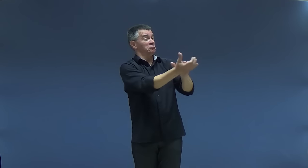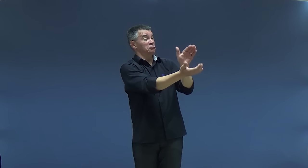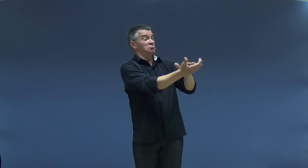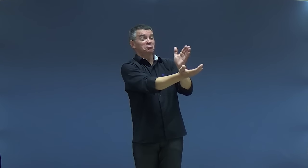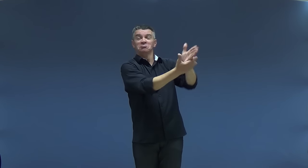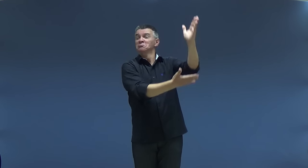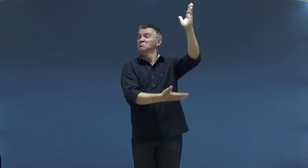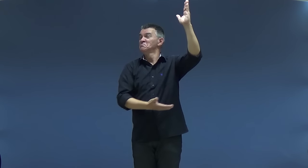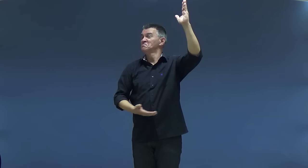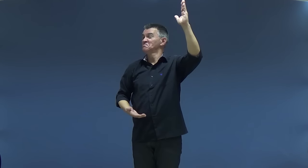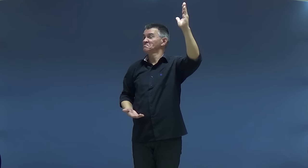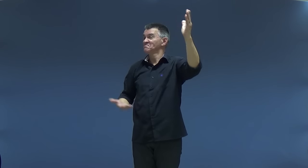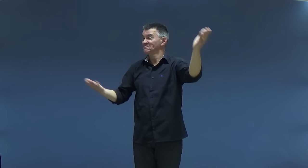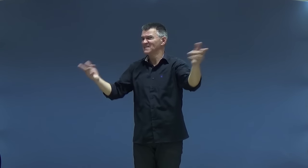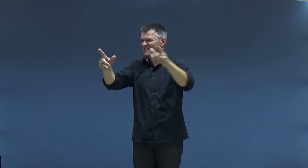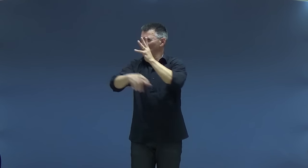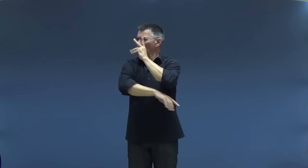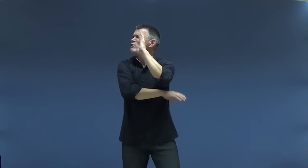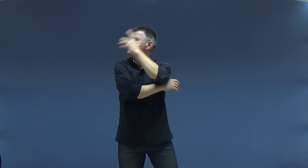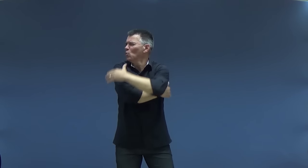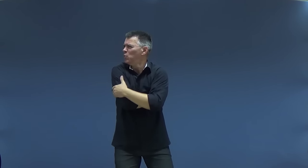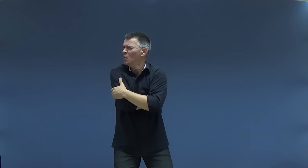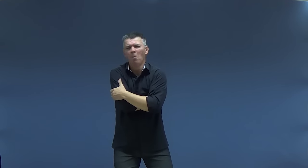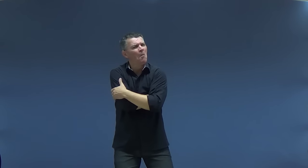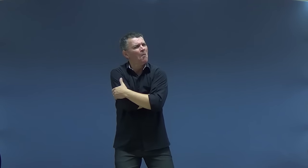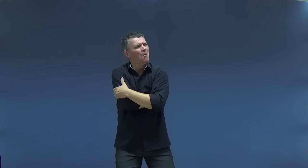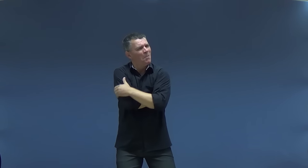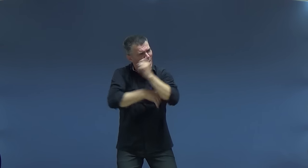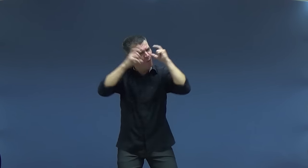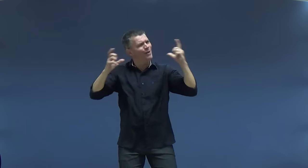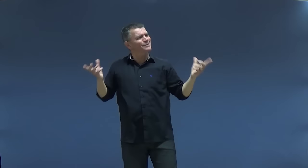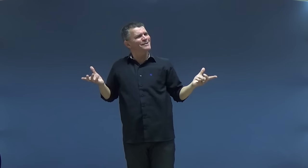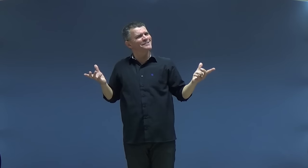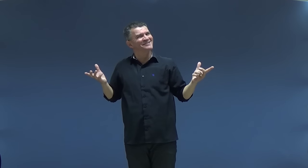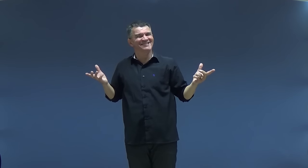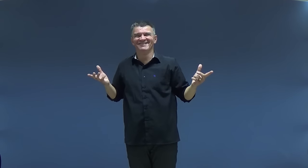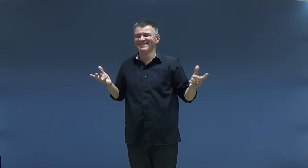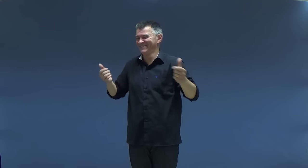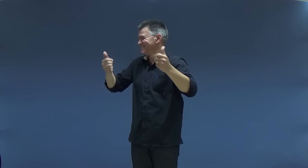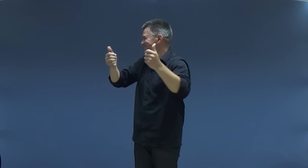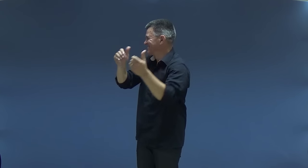Cristo, parabéns, passou o teste ali. Vocês demoraram aqui, por quê? Atenção, gente.